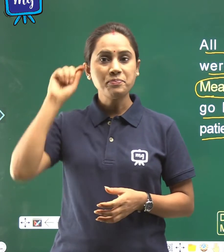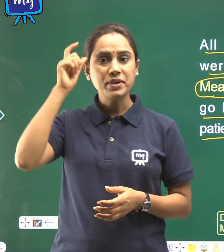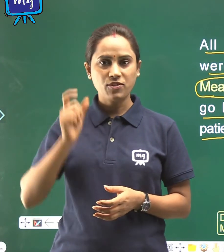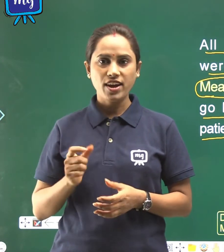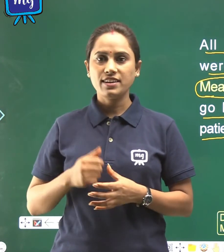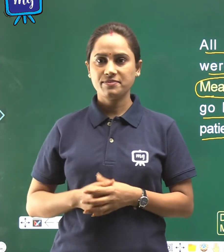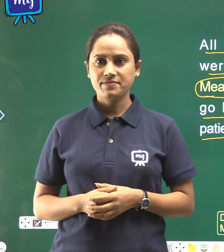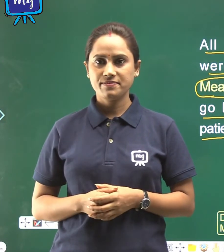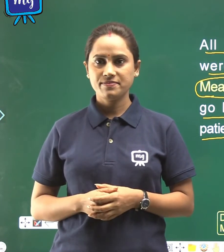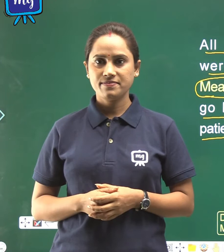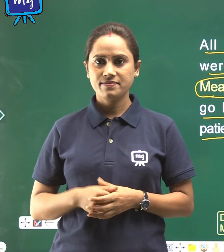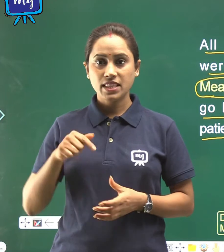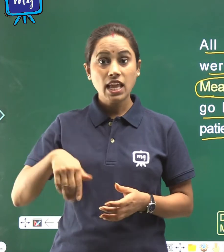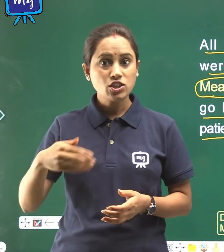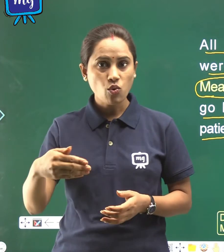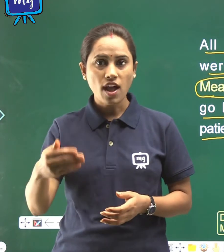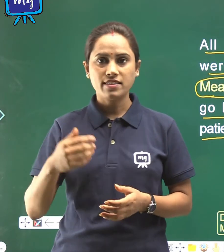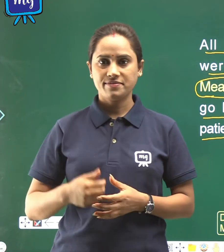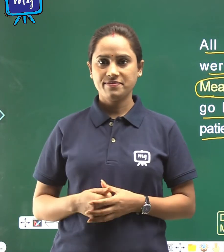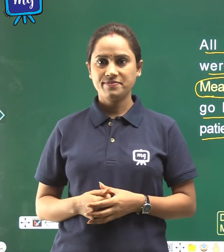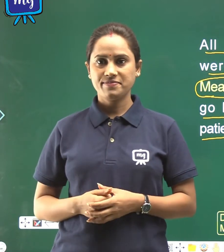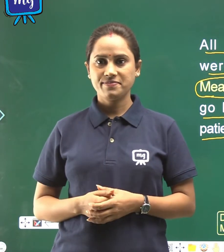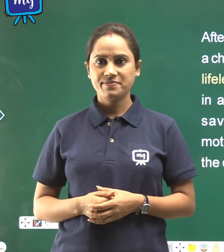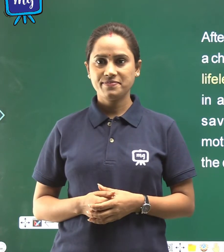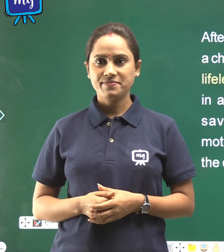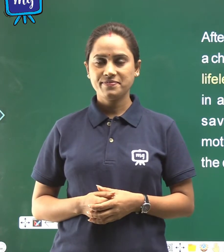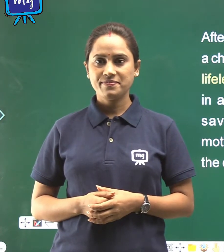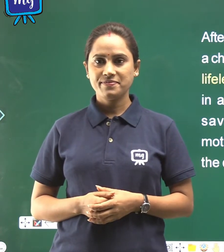Meanwhile, इस दौरान.